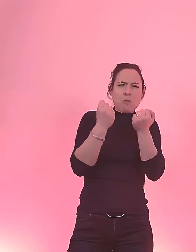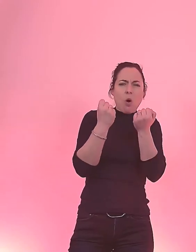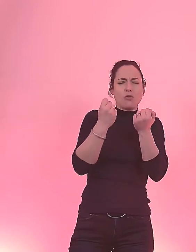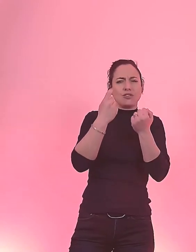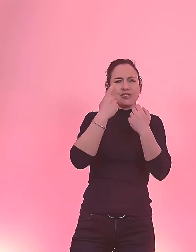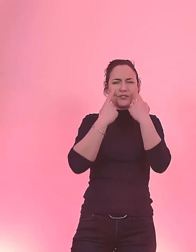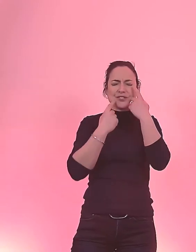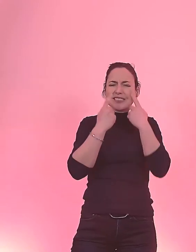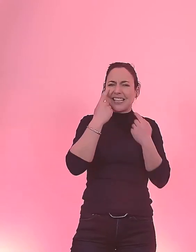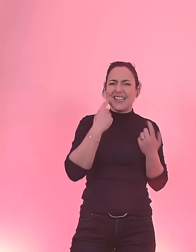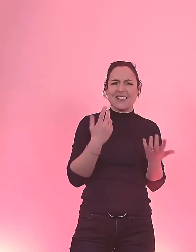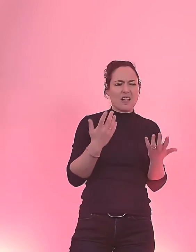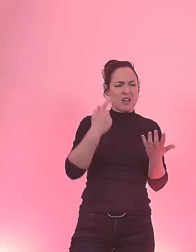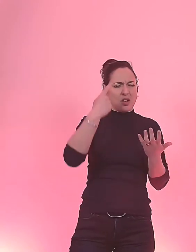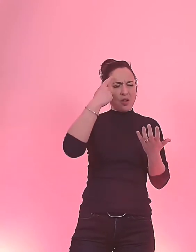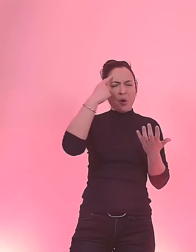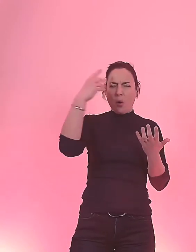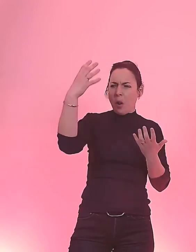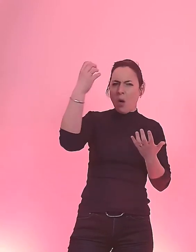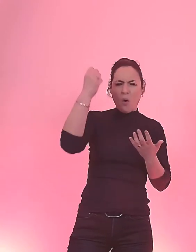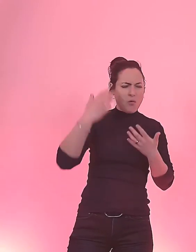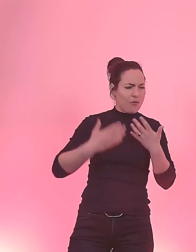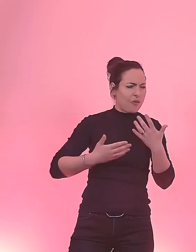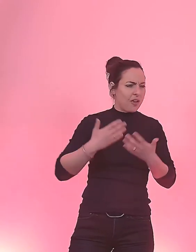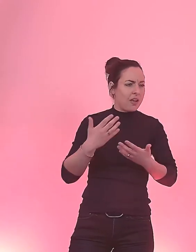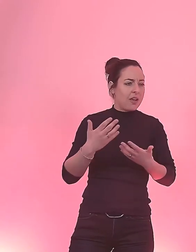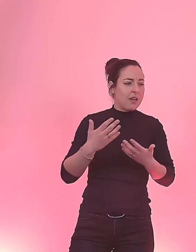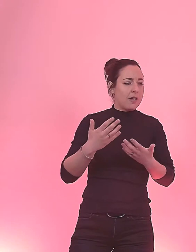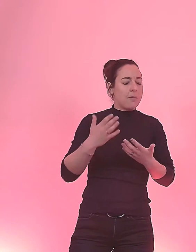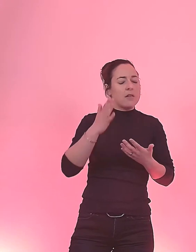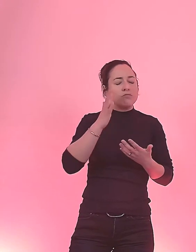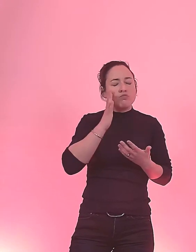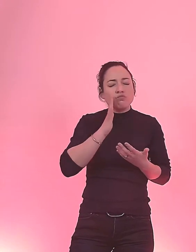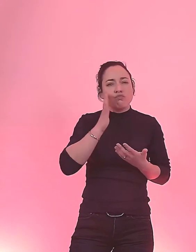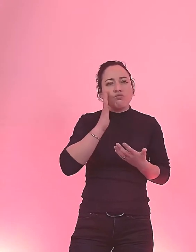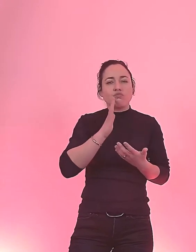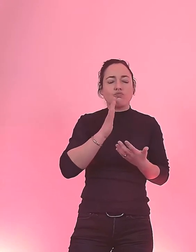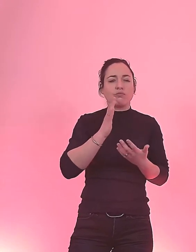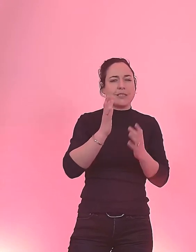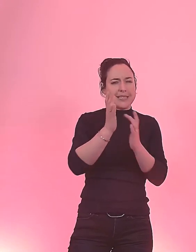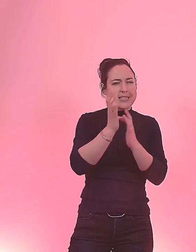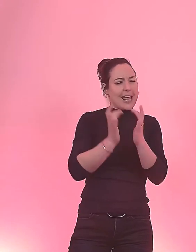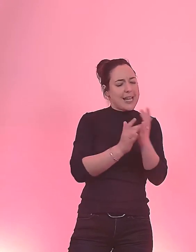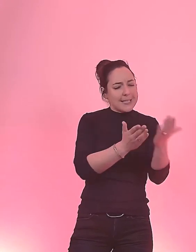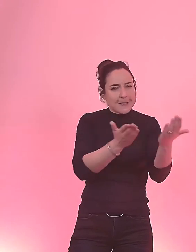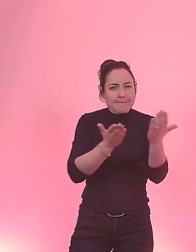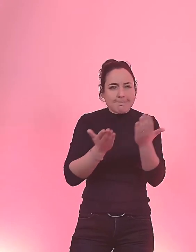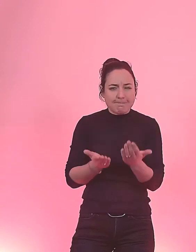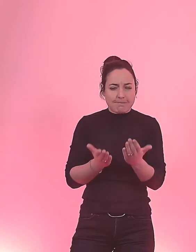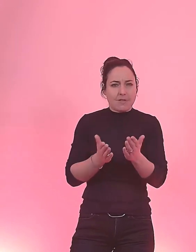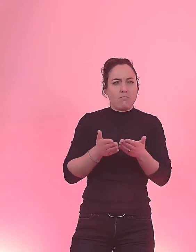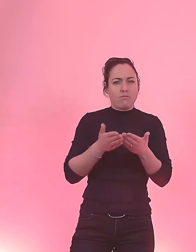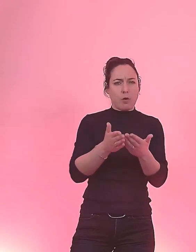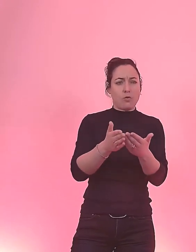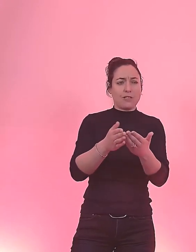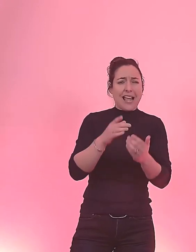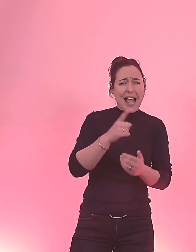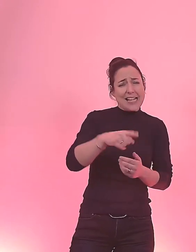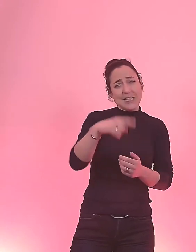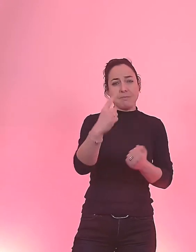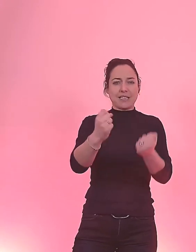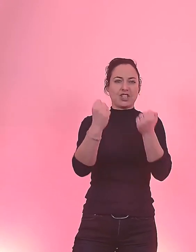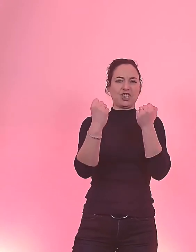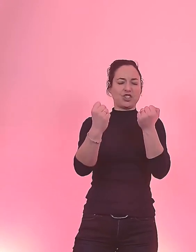wat het geloof waar de teweeg heeft gebracht maar alsjeblieft haal jezus in je boot hij is degene die sterker is hij is